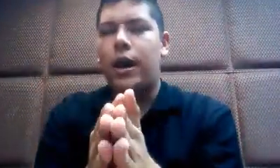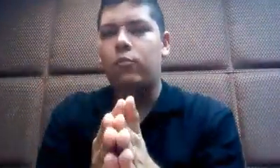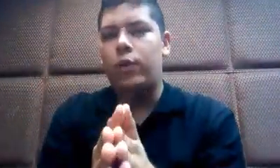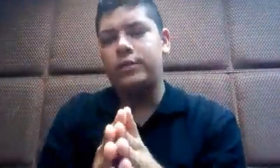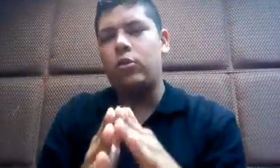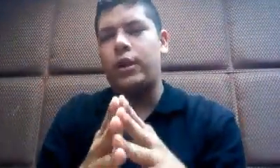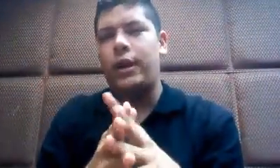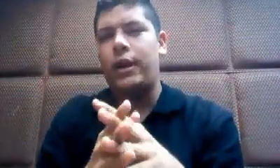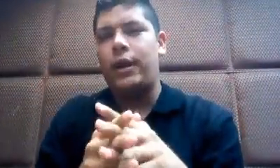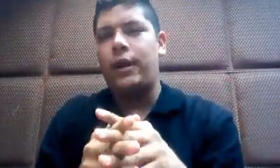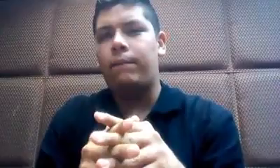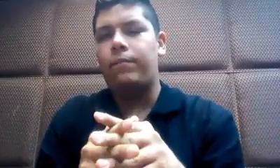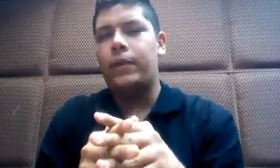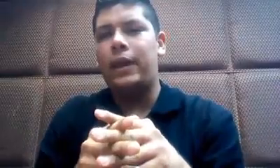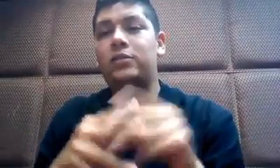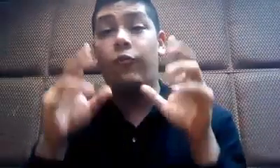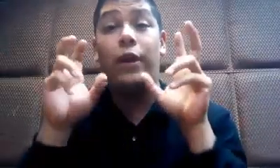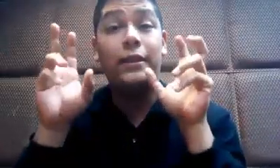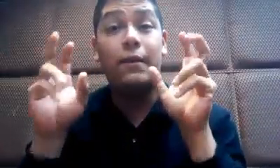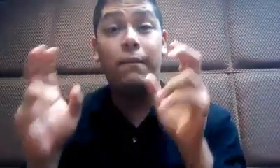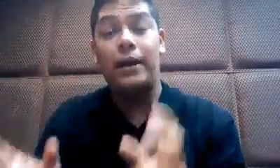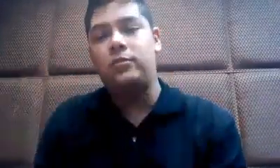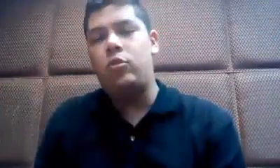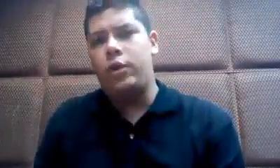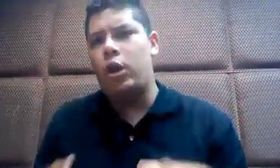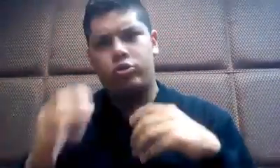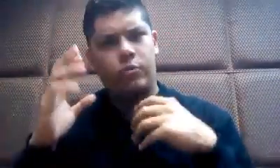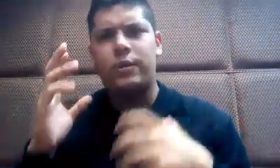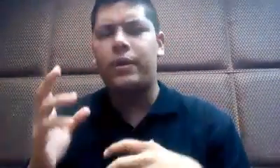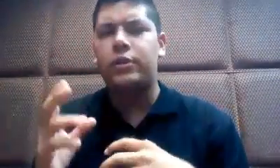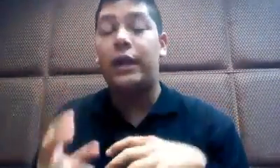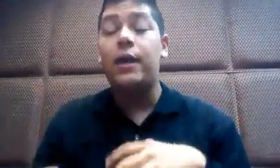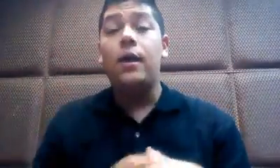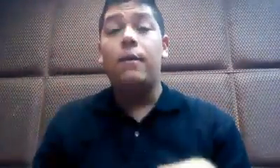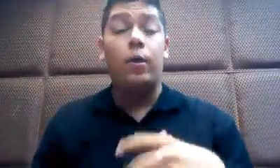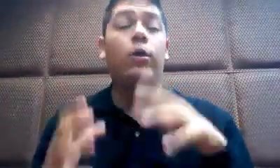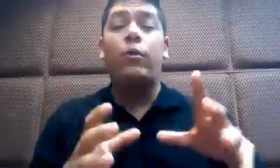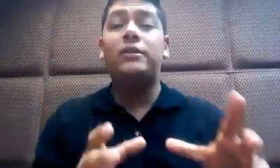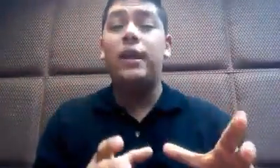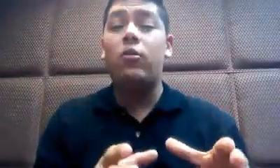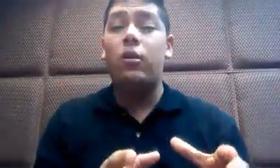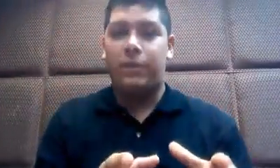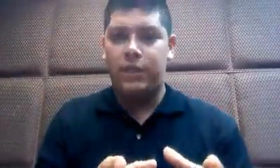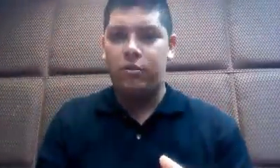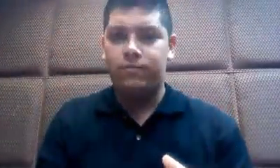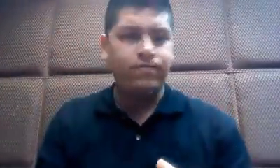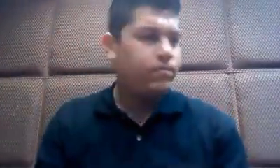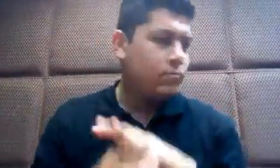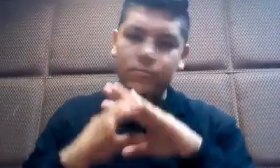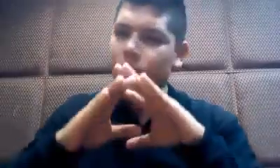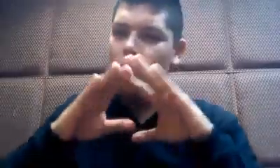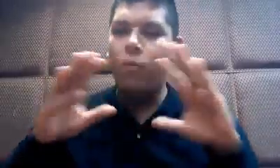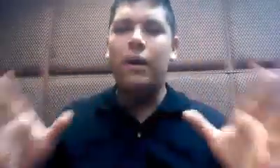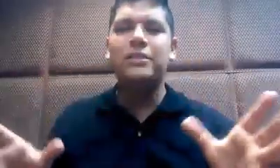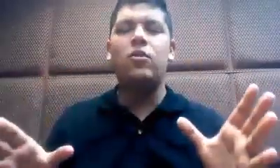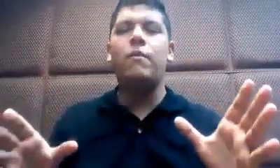las mujeres creo que les ofende más, ¿no? Digo, a los hombres también nos caga, pero cuando vas del lado del pasillo, lo más normal